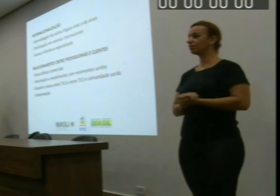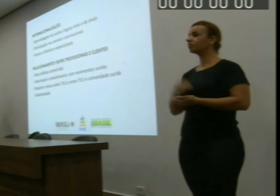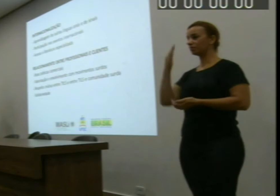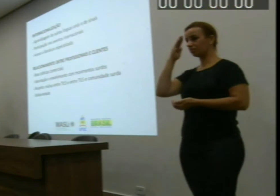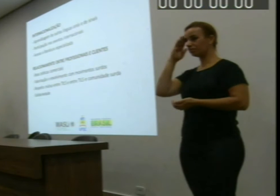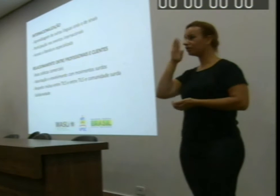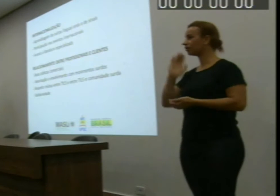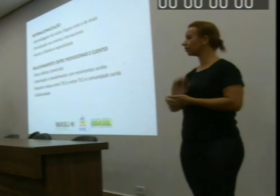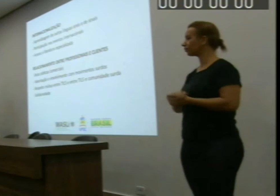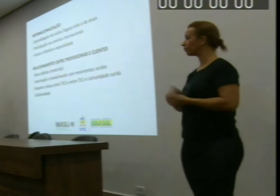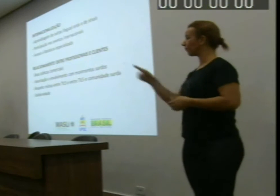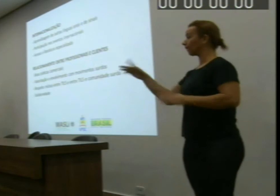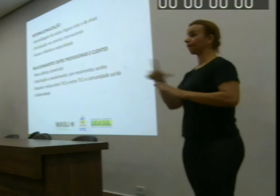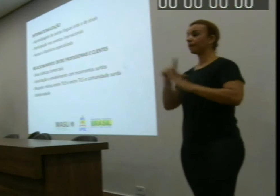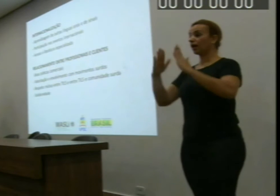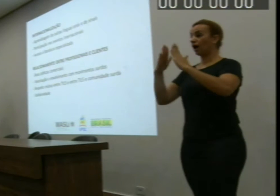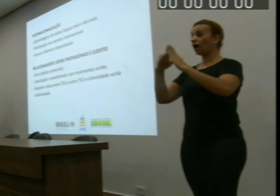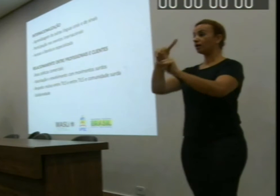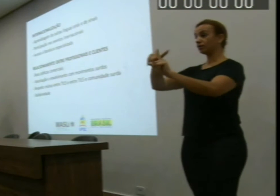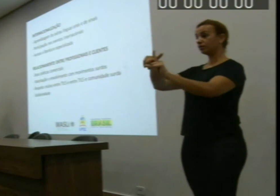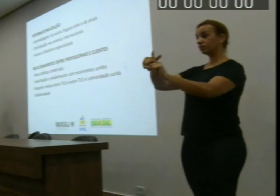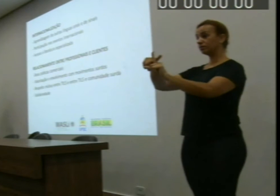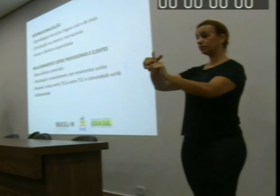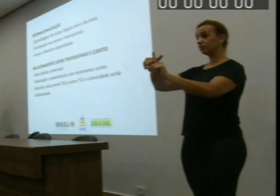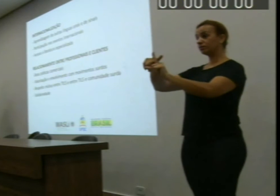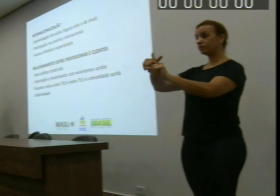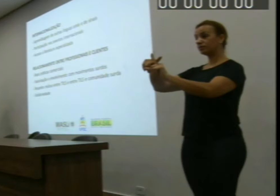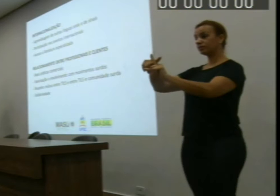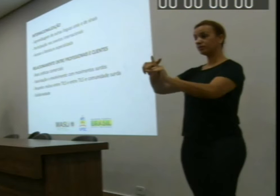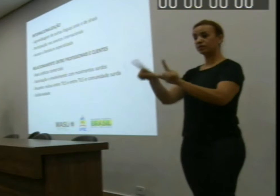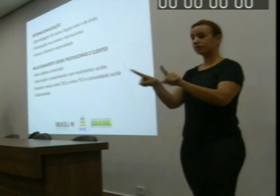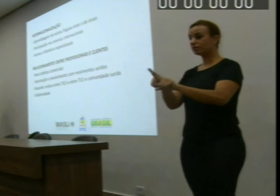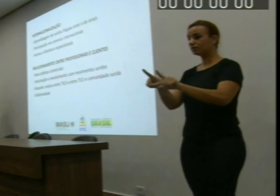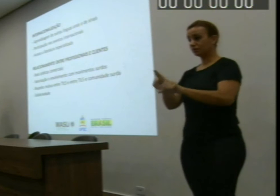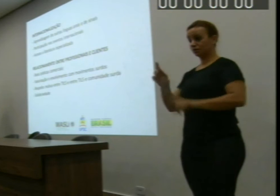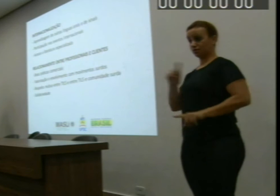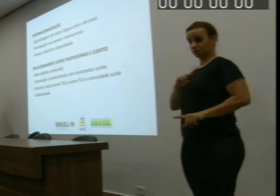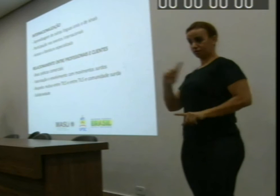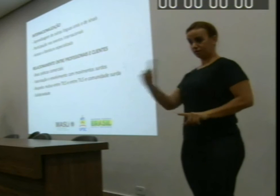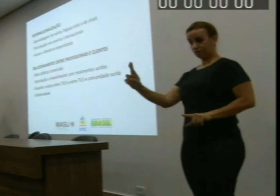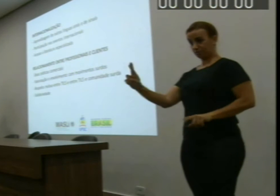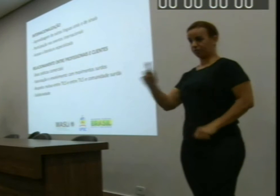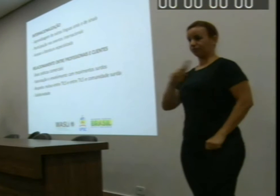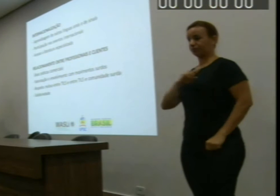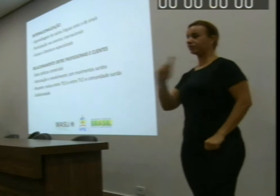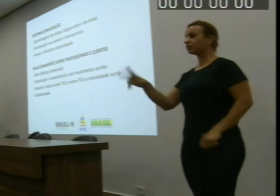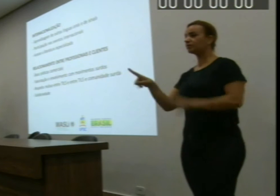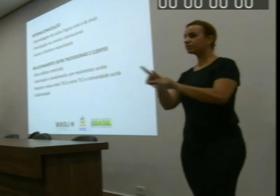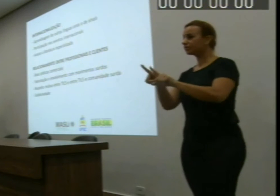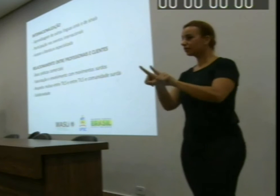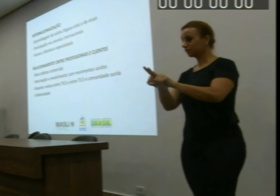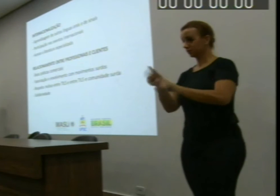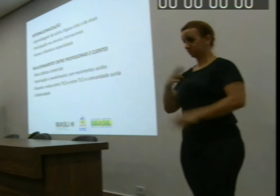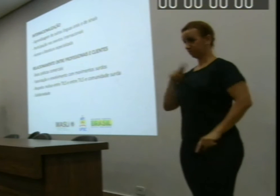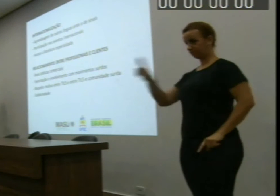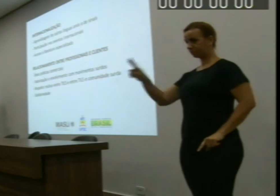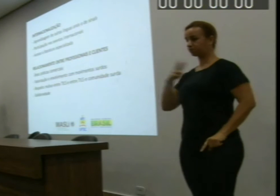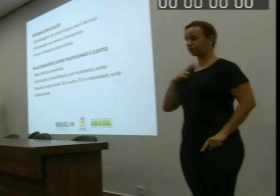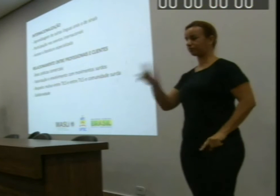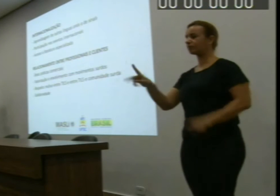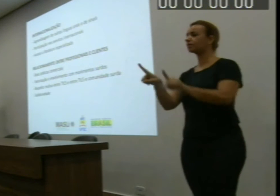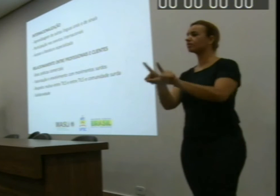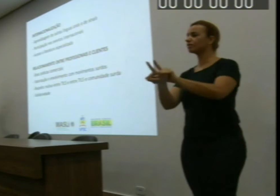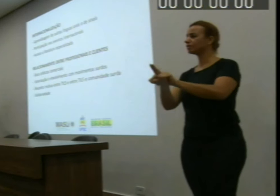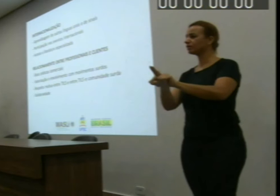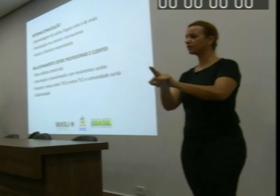ter eu já assinei uma em uma instituição religiosa um uma declaração de que eu tava interpretando voluntariamente aí na na na época eu fiquei